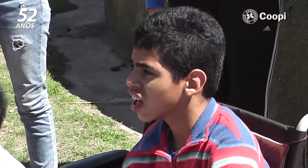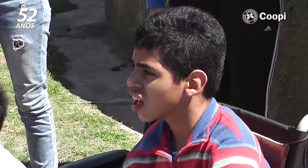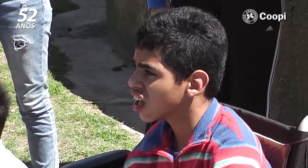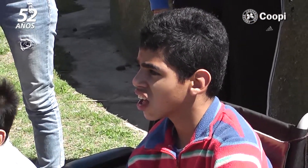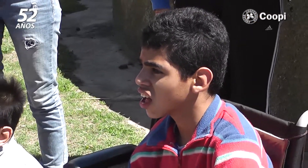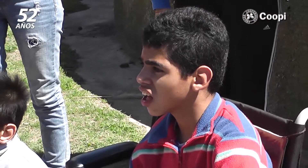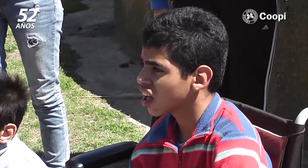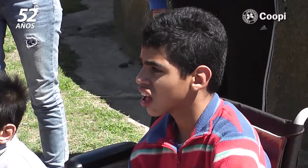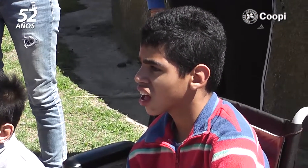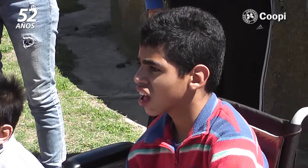Si no estuviera este relojito,